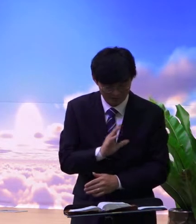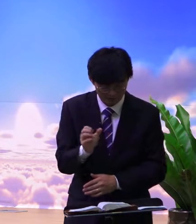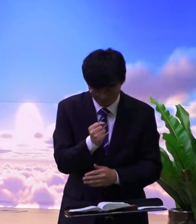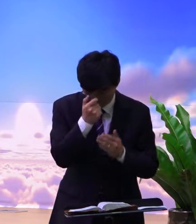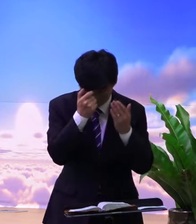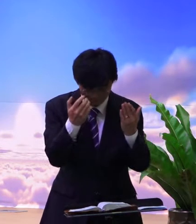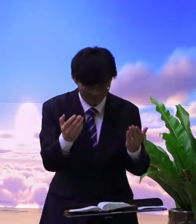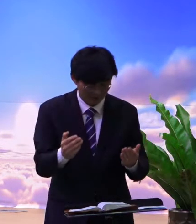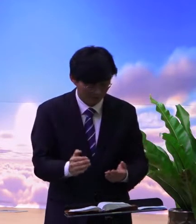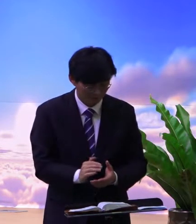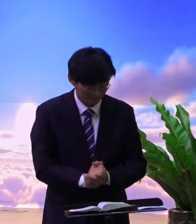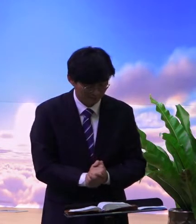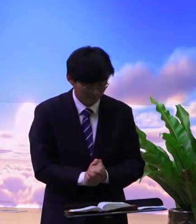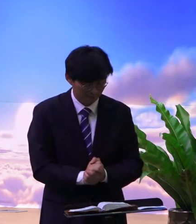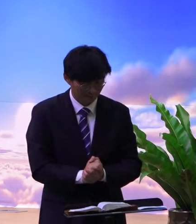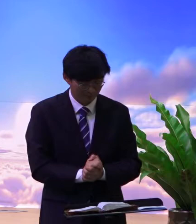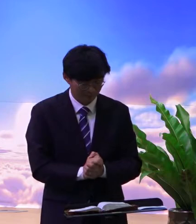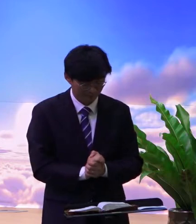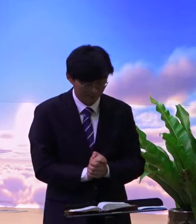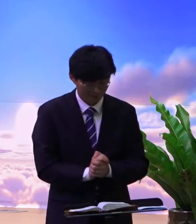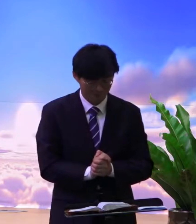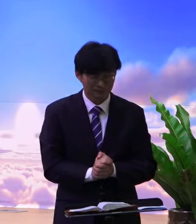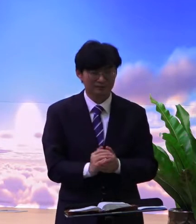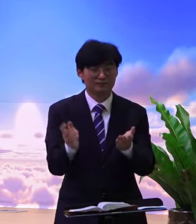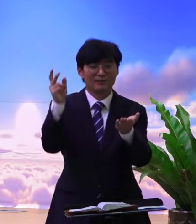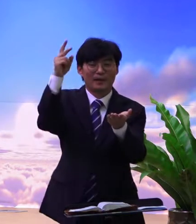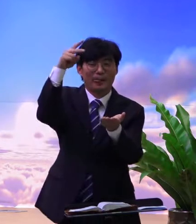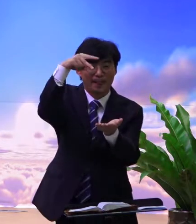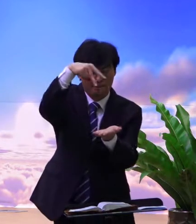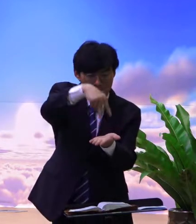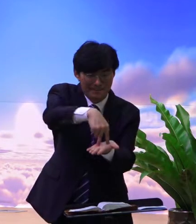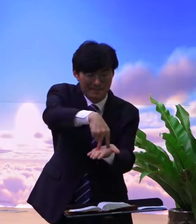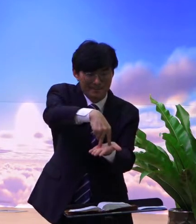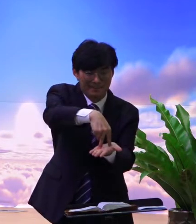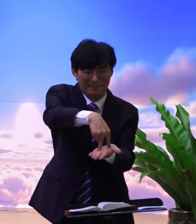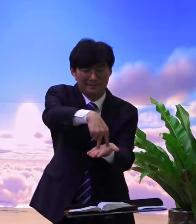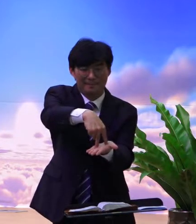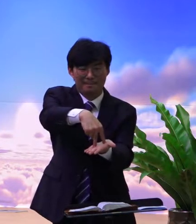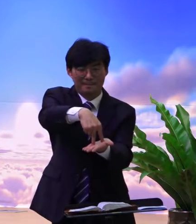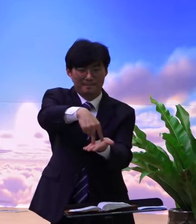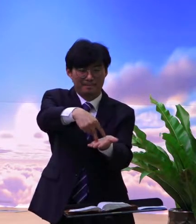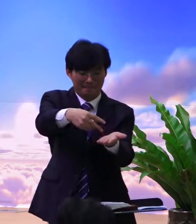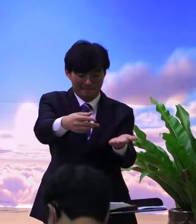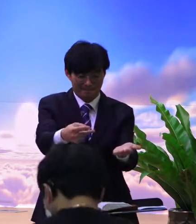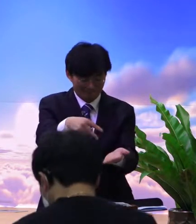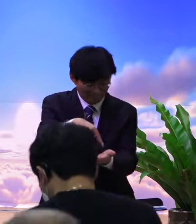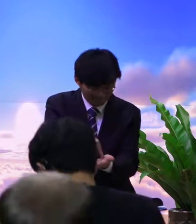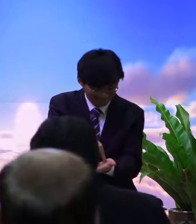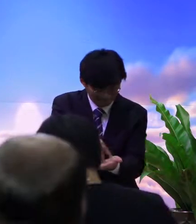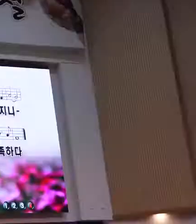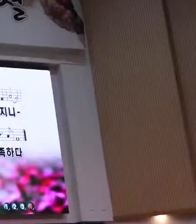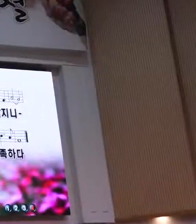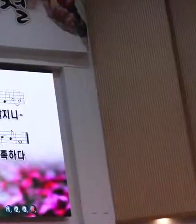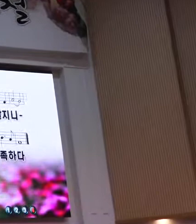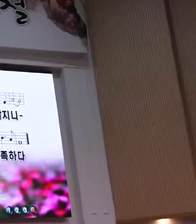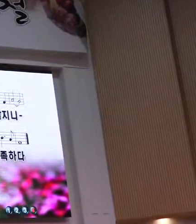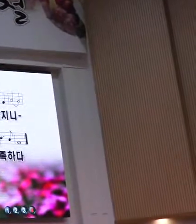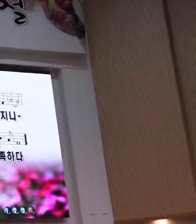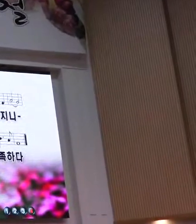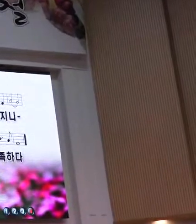기도합니다. 아멘. 이제 다 같이 일어나셔서 별단 찬송을 부르겠습니다.